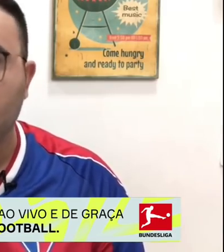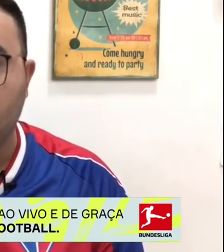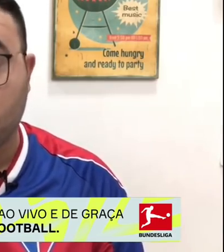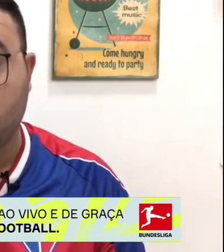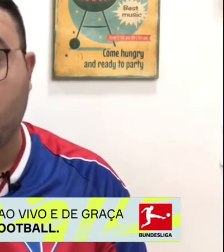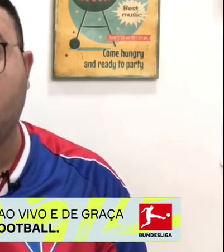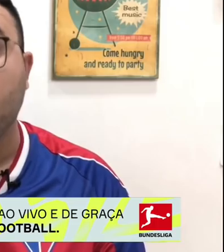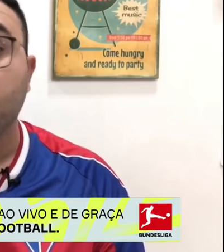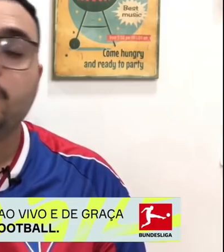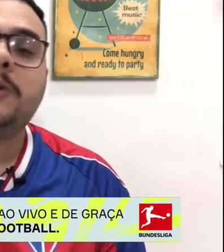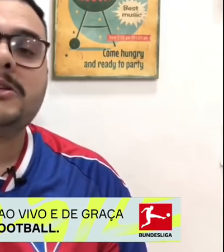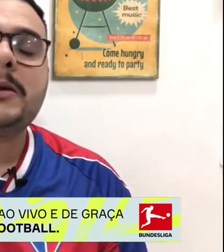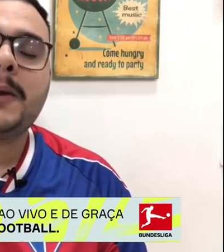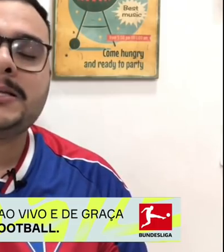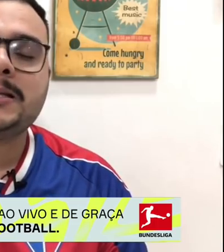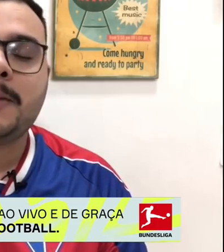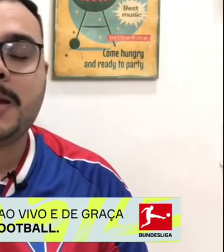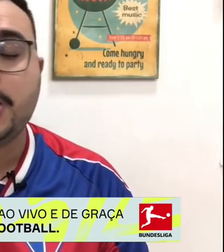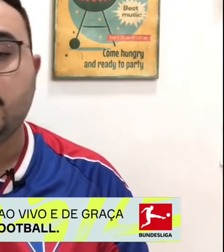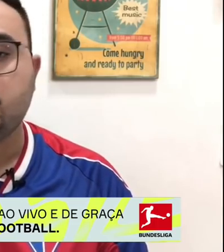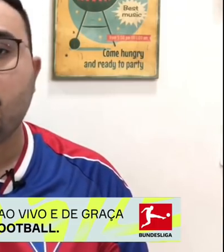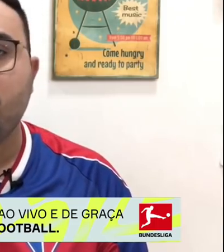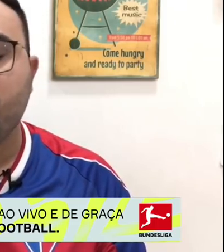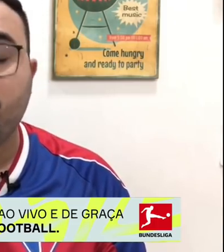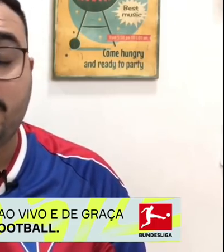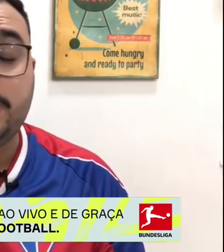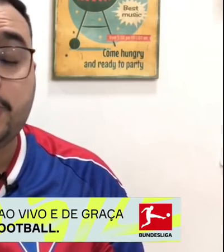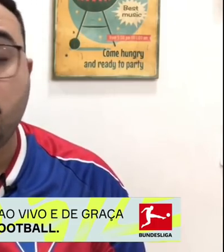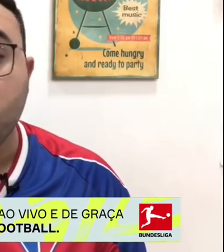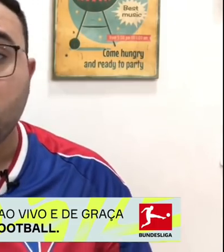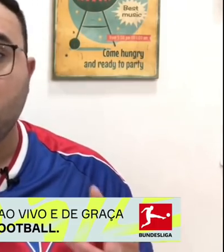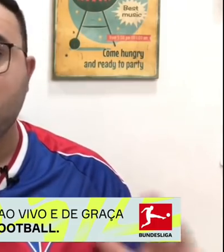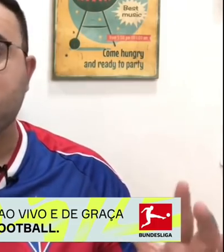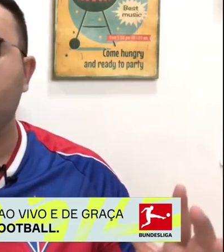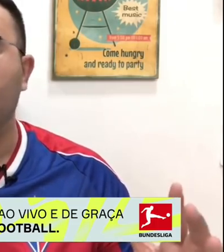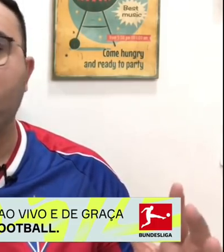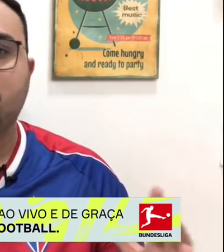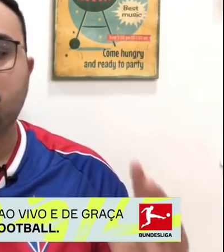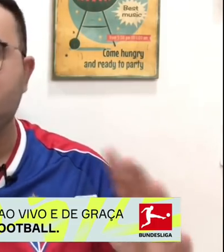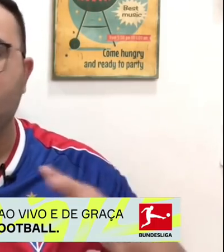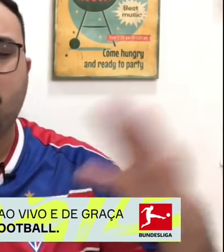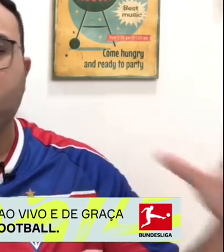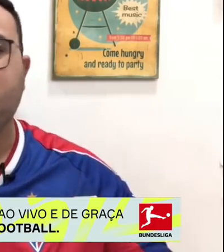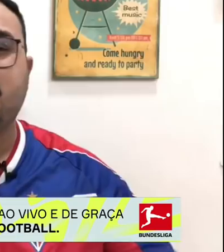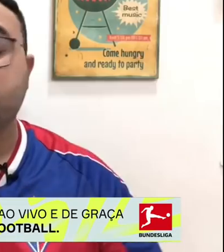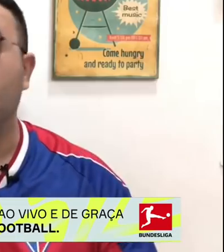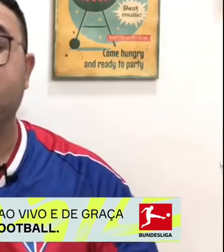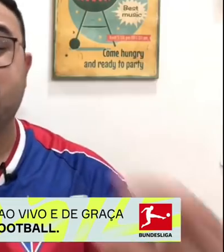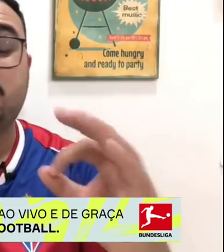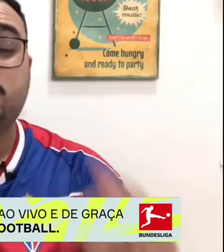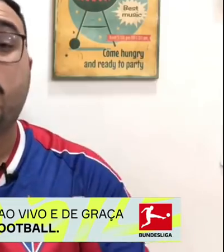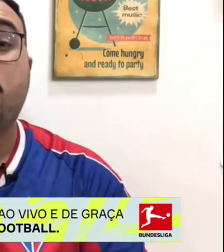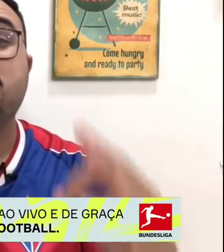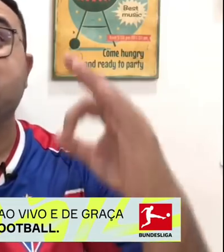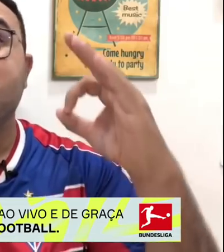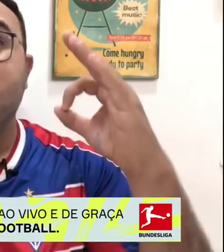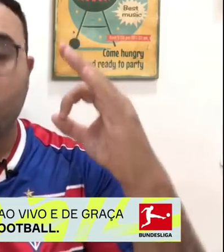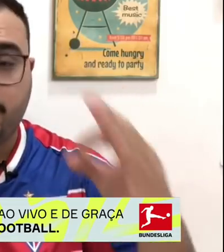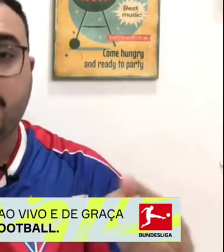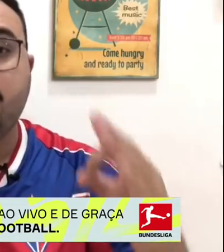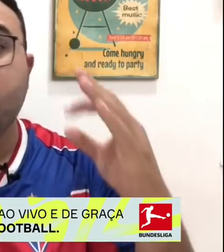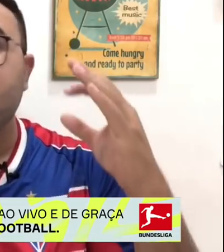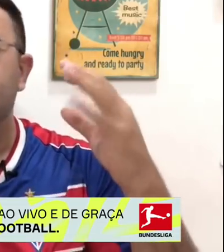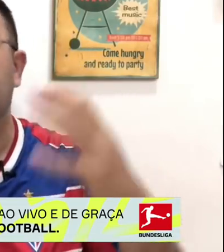mitar no Cartola, tudo que você precisa saber sobre FIFA 21. E nessa temporada temos a melhor novidade de todas, que são jogos